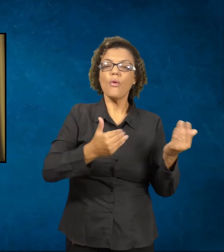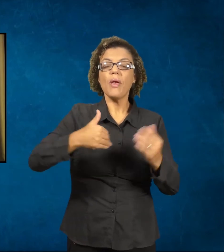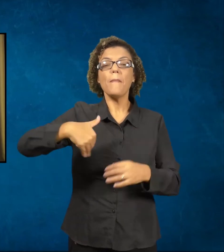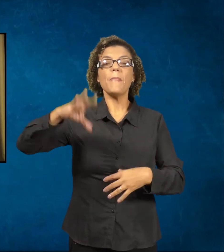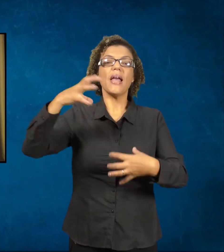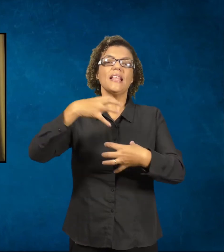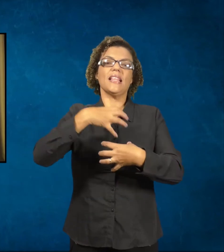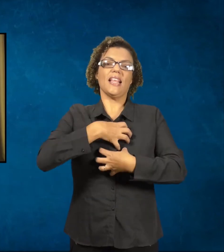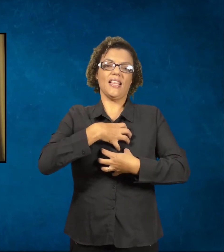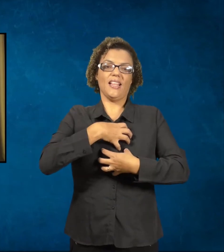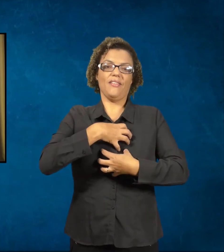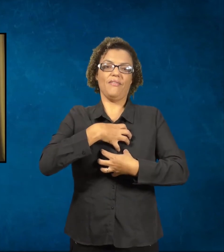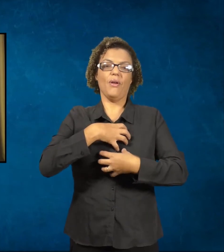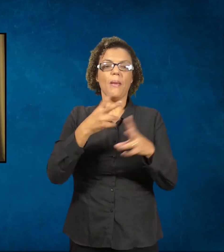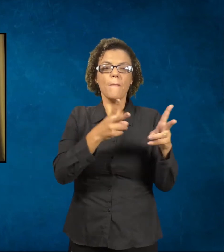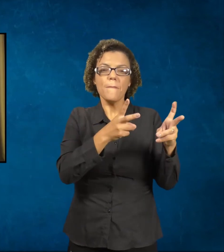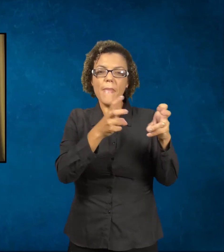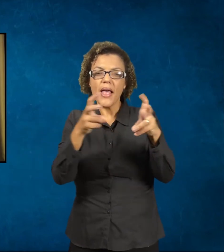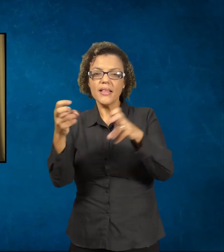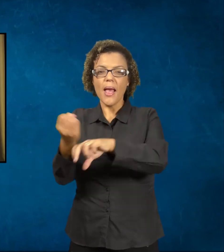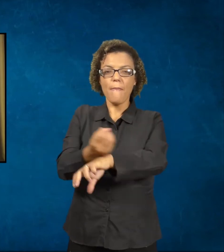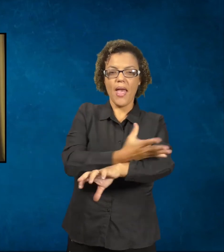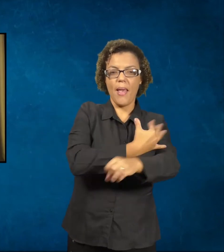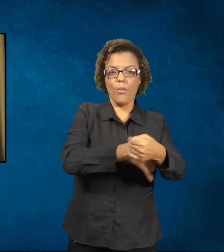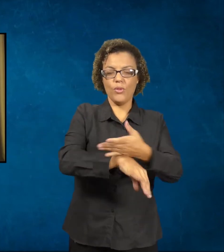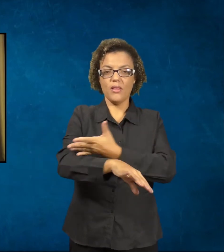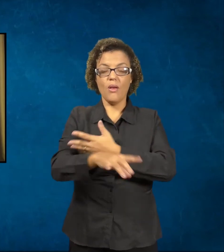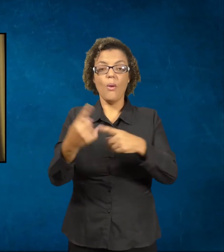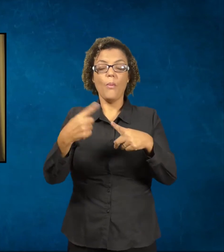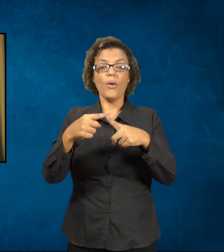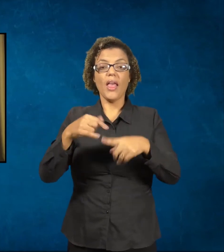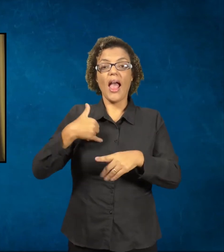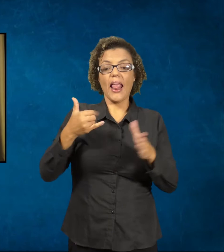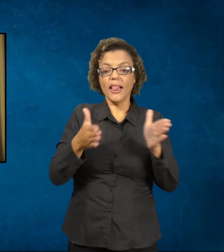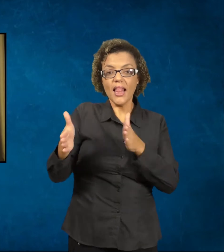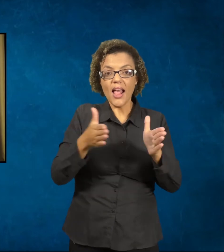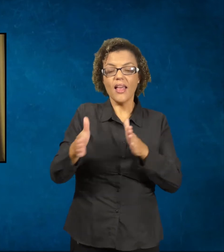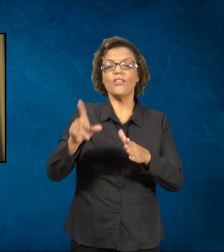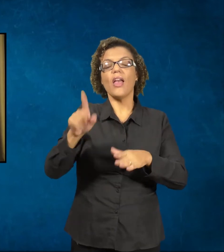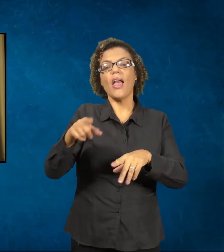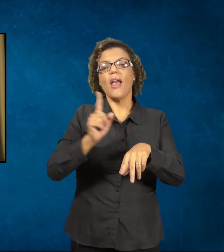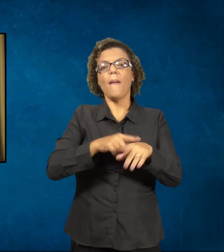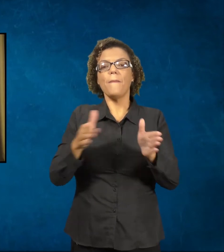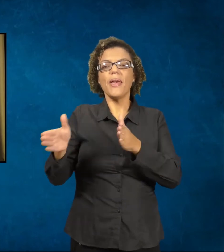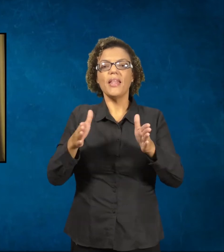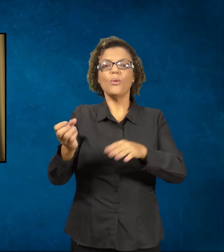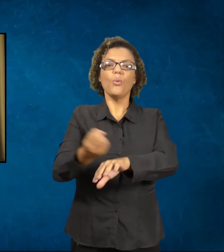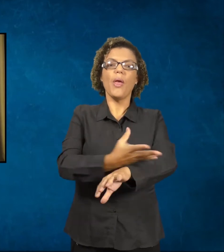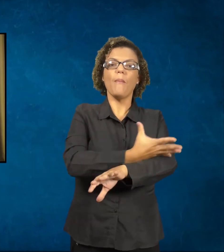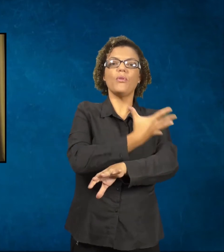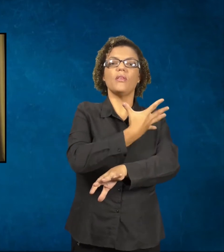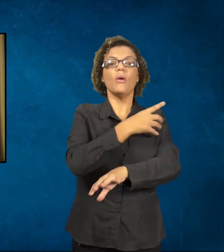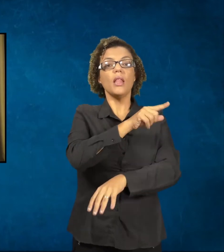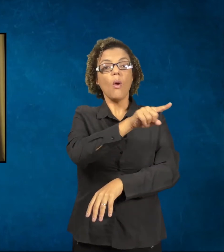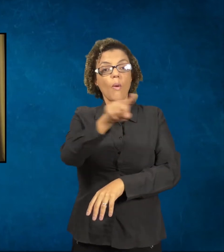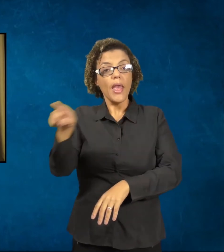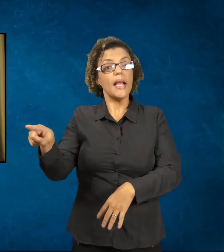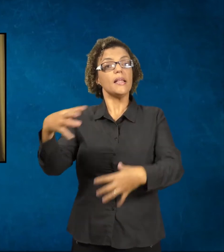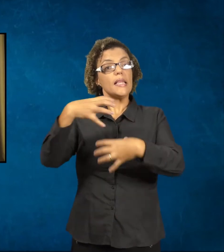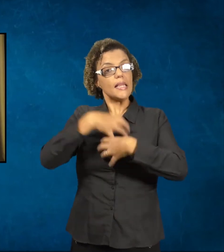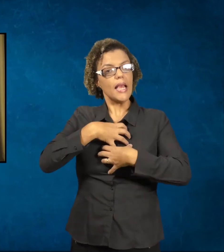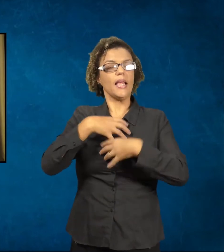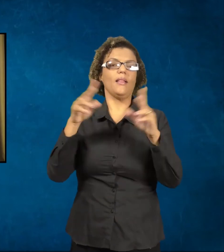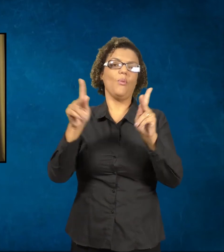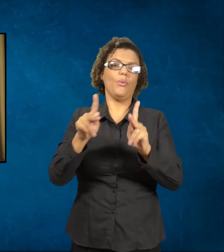dizemos. Eles estão numa época que a emoção é a flor da pele, então eles te sentem mais do que te ouvem. Isso é fundamental que